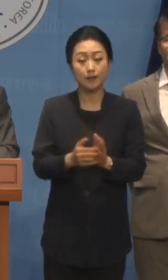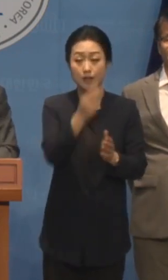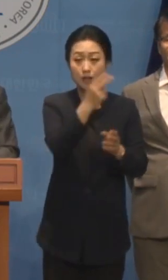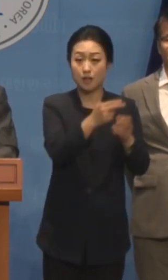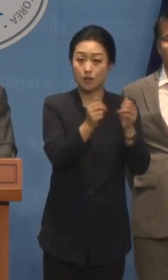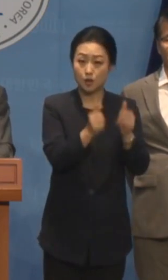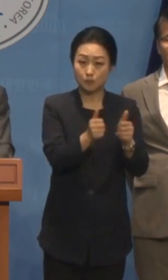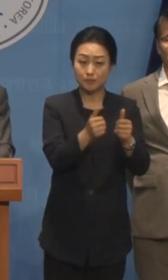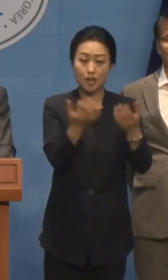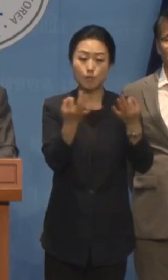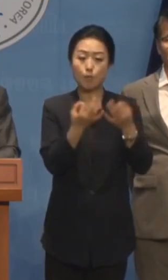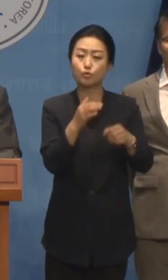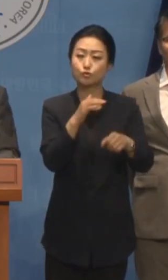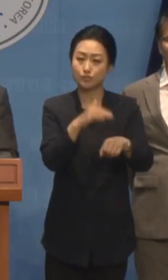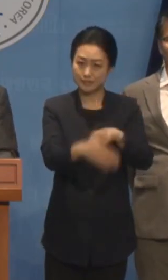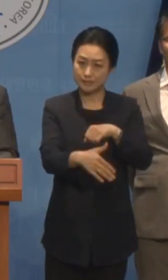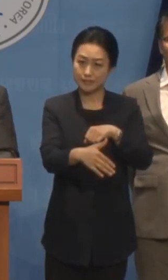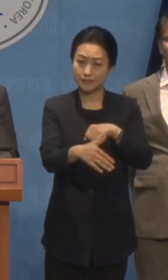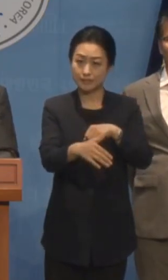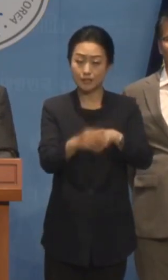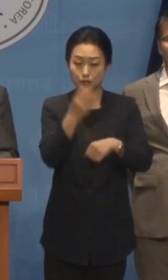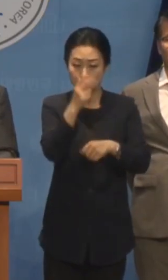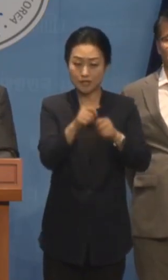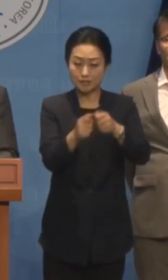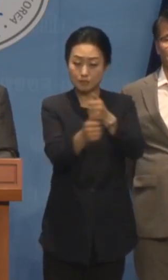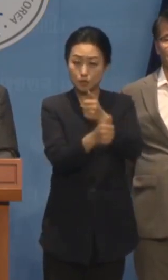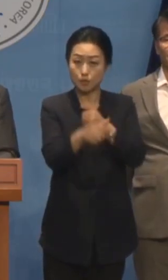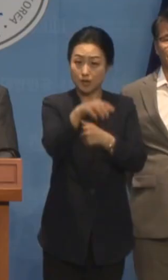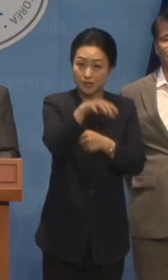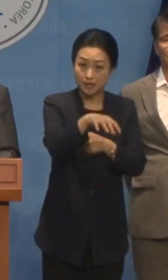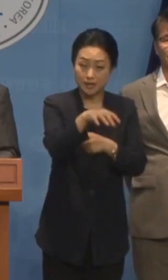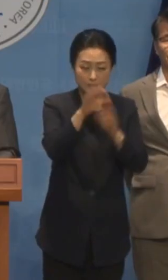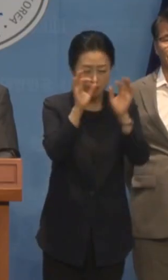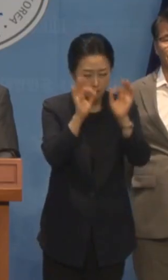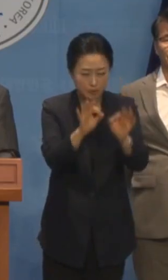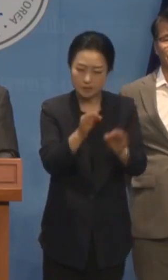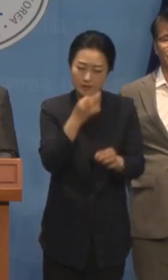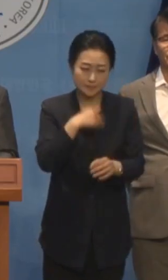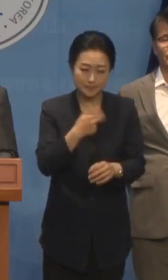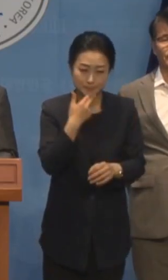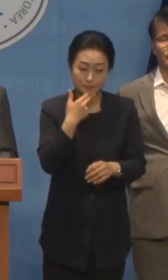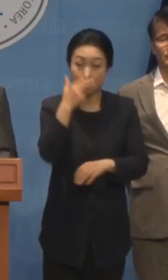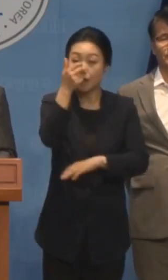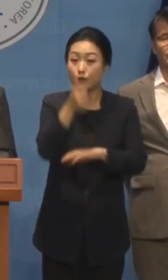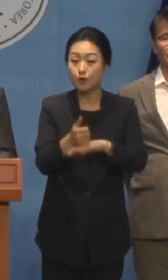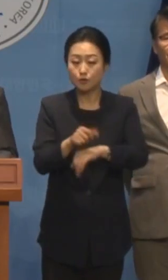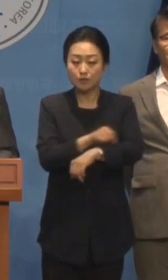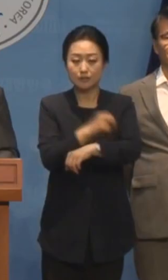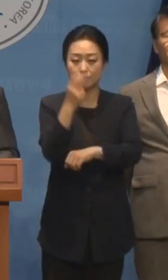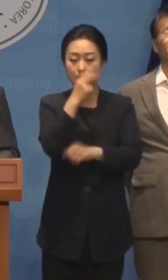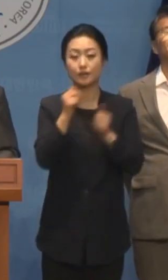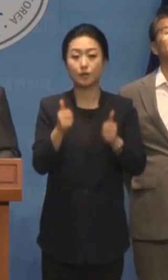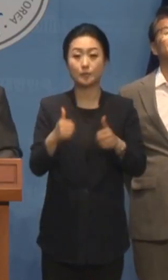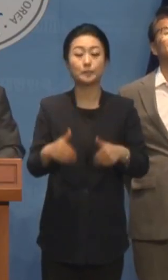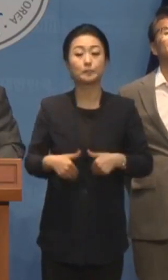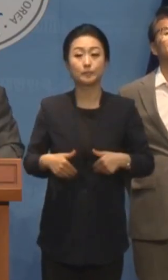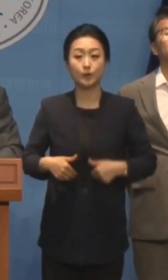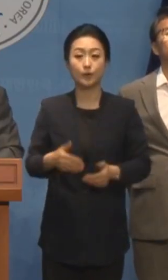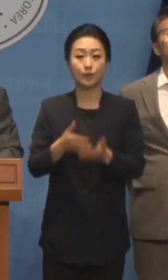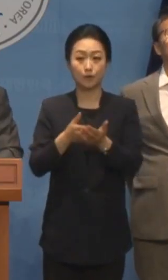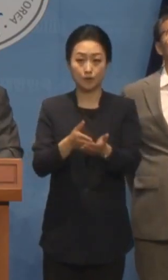수사심의 소집은 특검의 명분만 더 쌓을 것입니다. 이제 특검의 시간입니다. 김건희